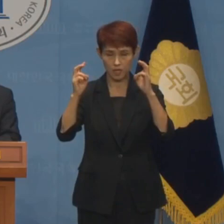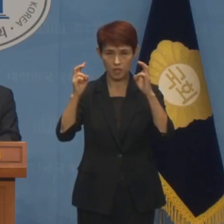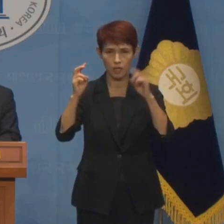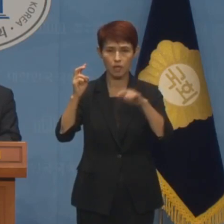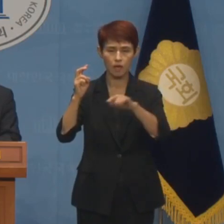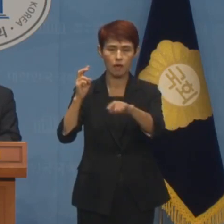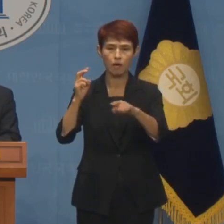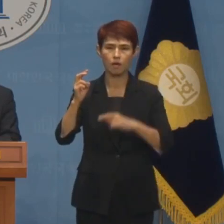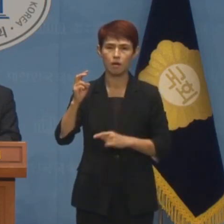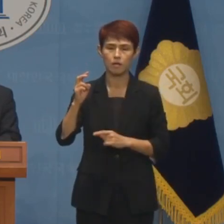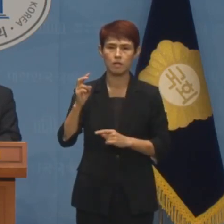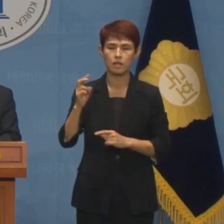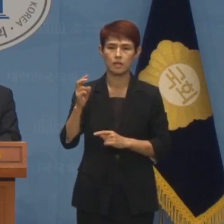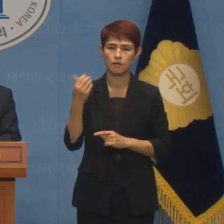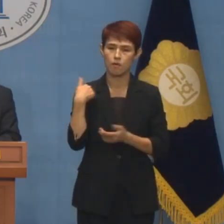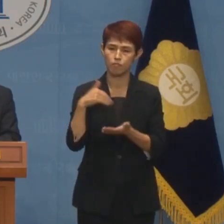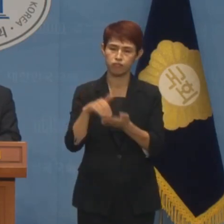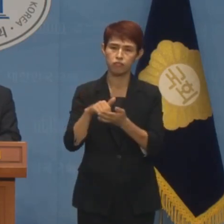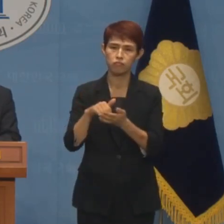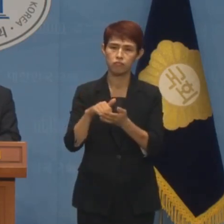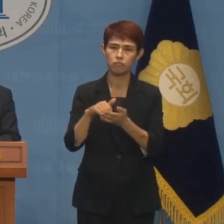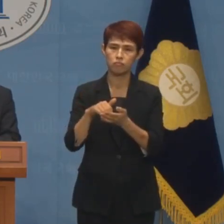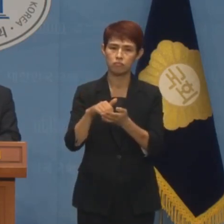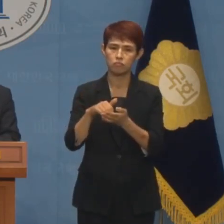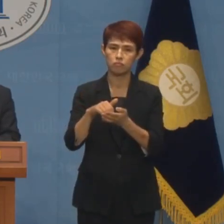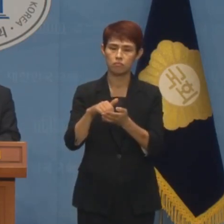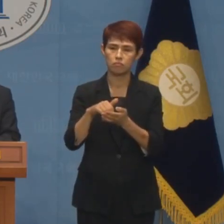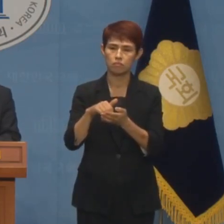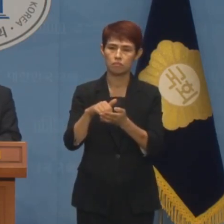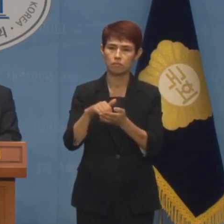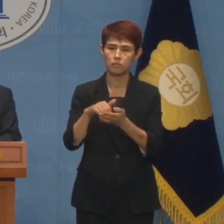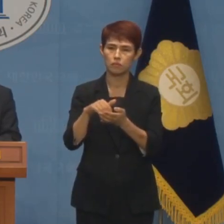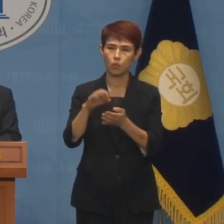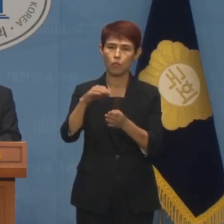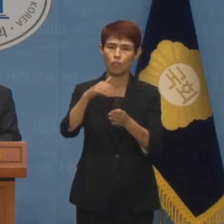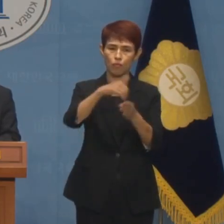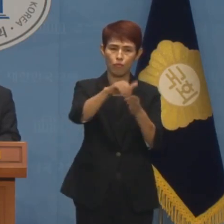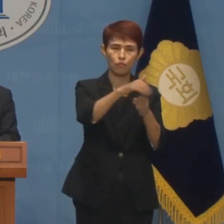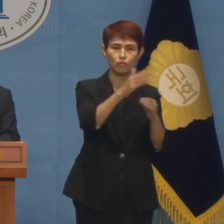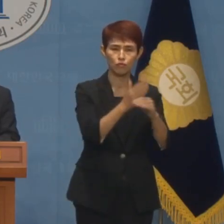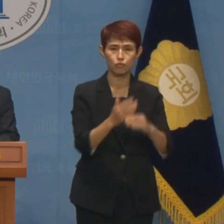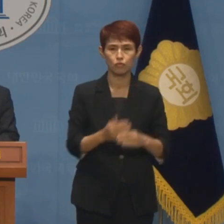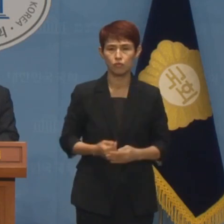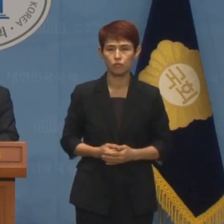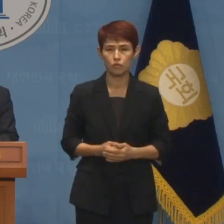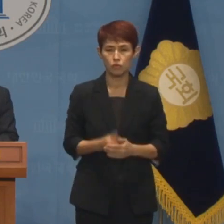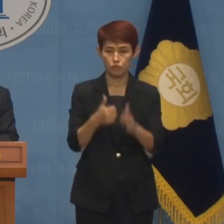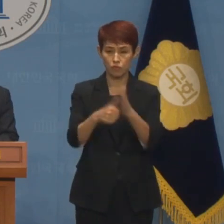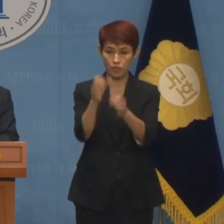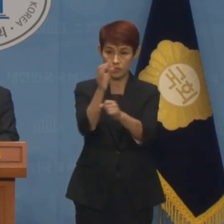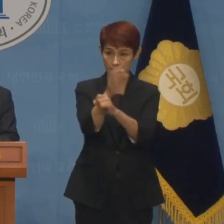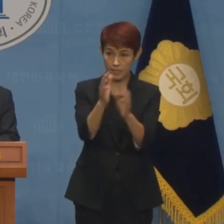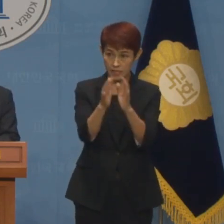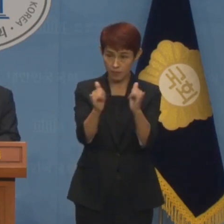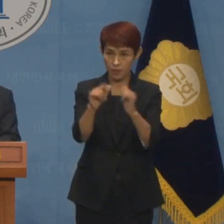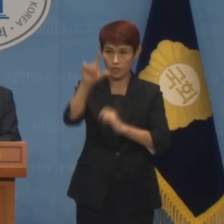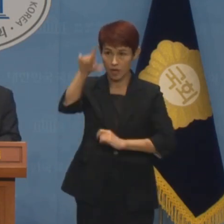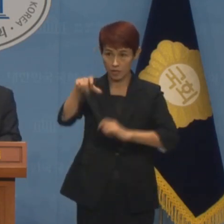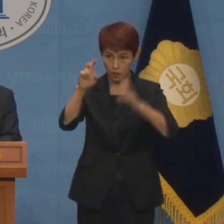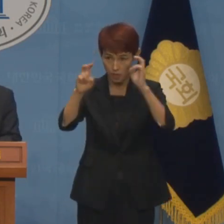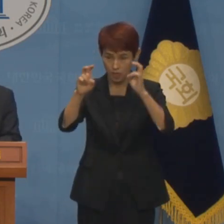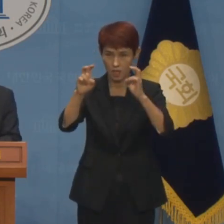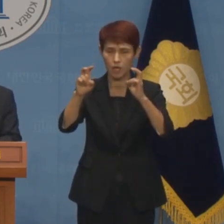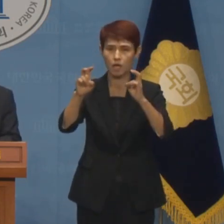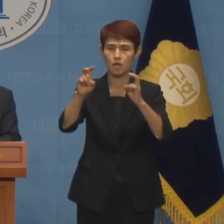환불을 모두 하고 있는데요. 이제 카드사로부터 들어온 카드사로 이제 구매자들이 카드사로 환불 요청하는 것 그리고